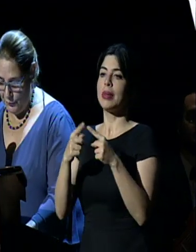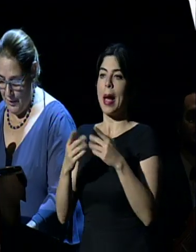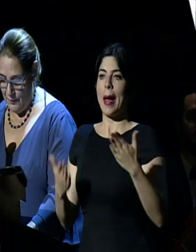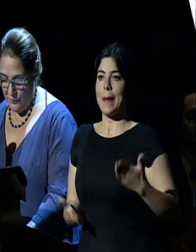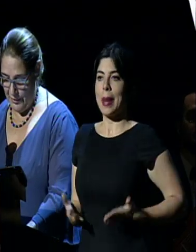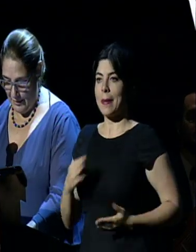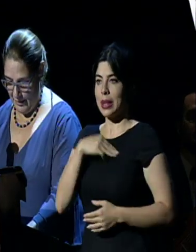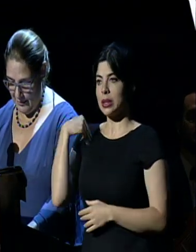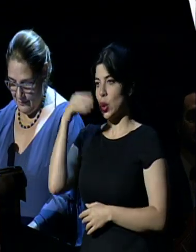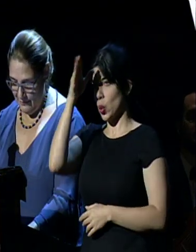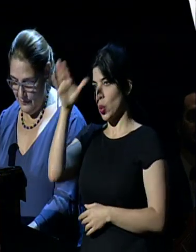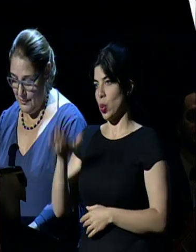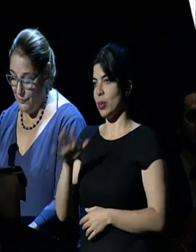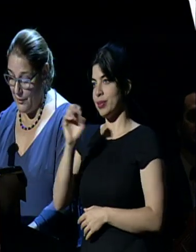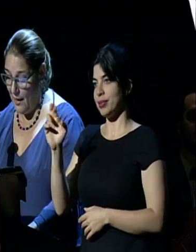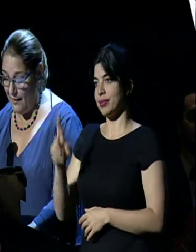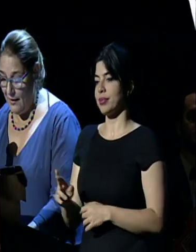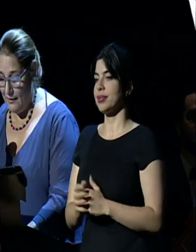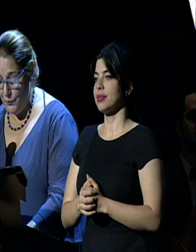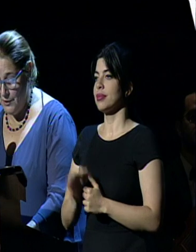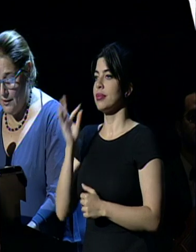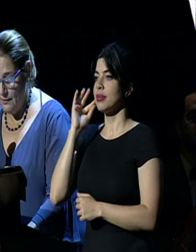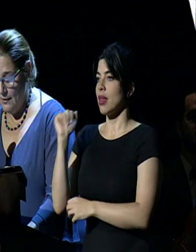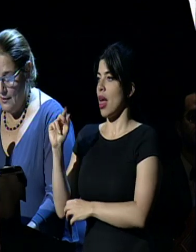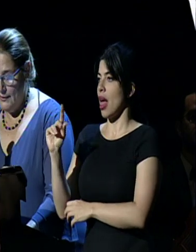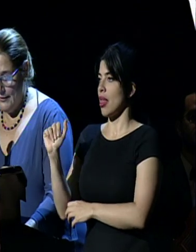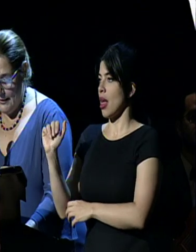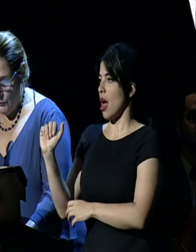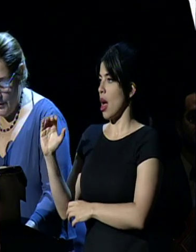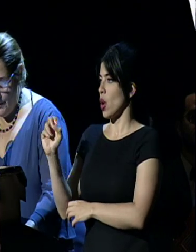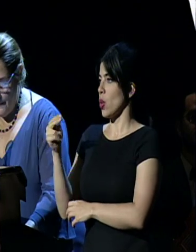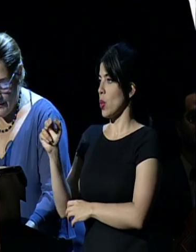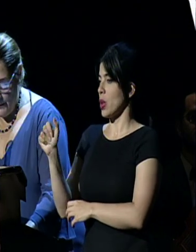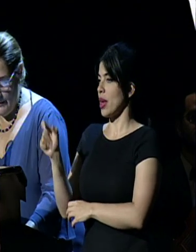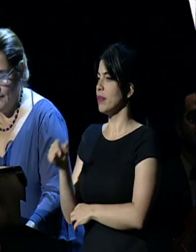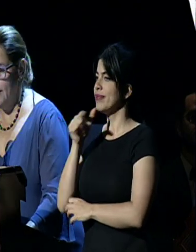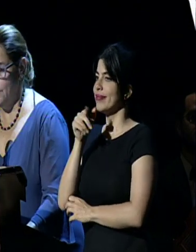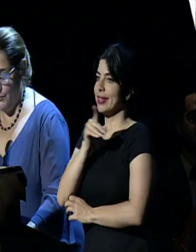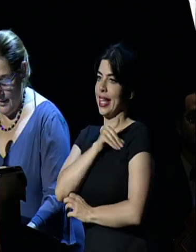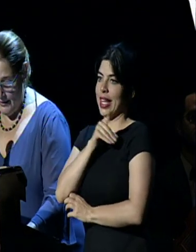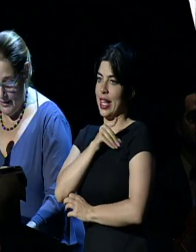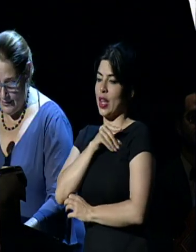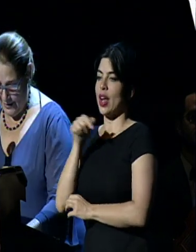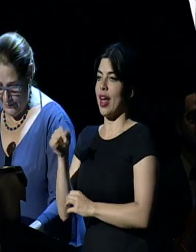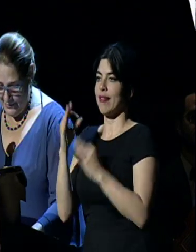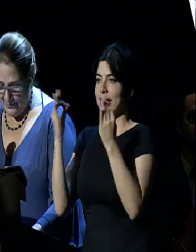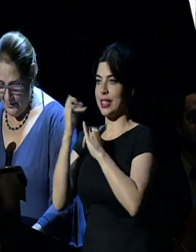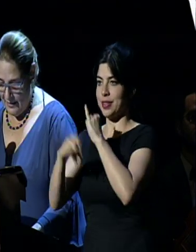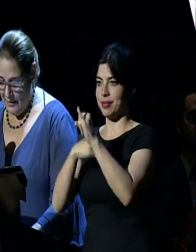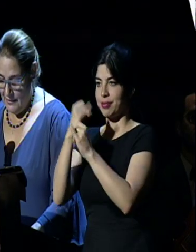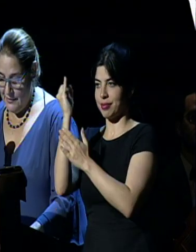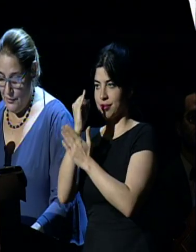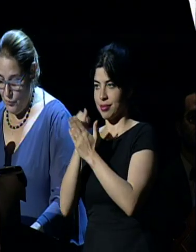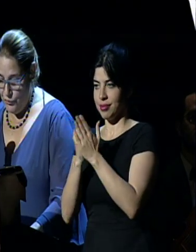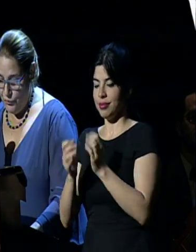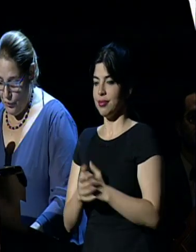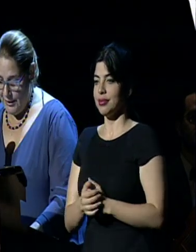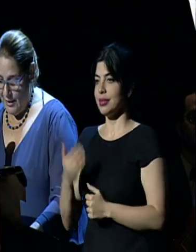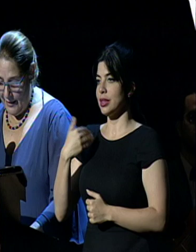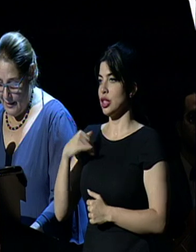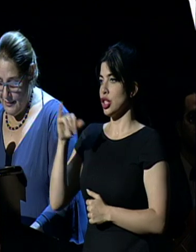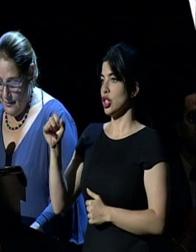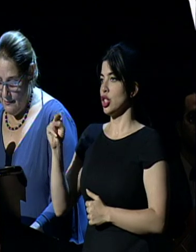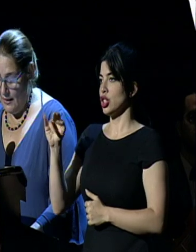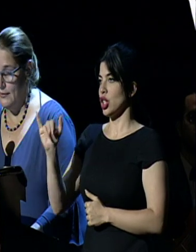Ministerio de Cultura de Costa Rica. Señora Ada Acuña, directora del Festival Internacional de las Artes. Señor